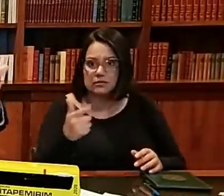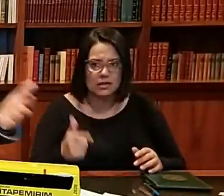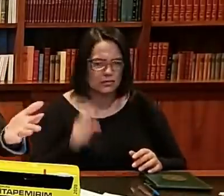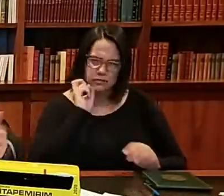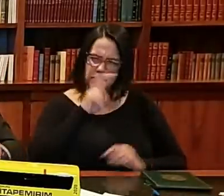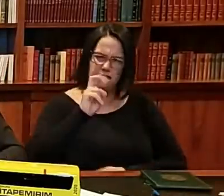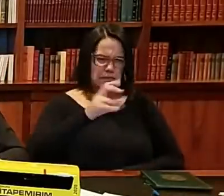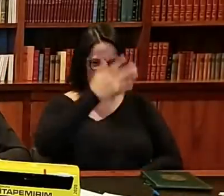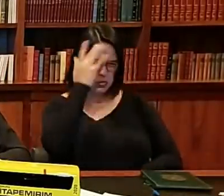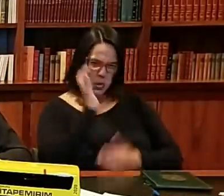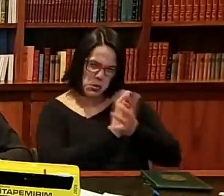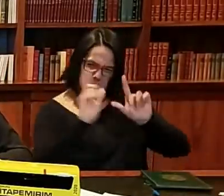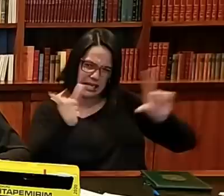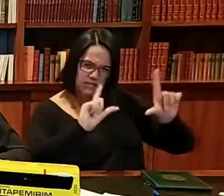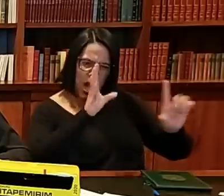de imprensa batendo em mim.